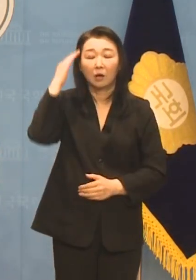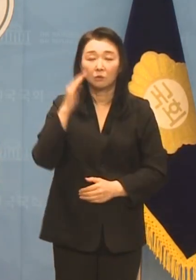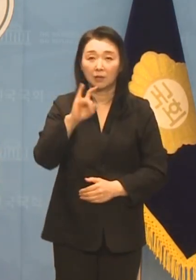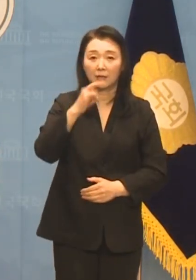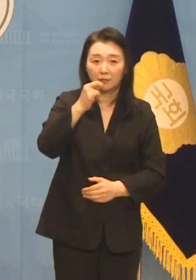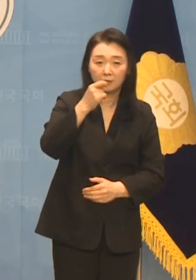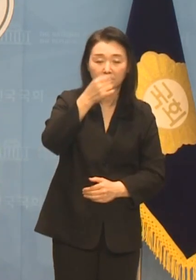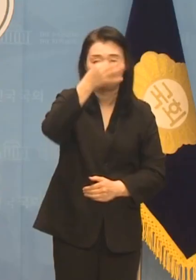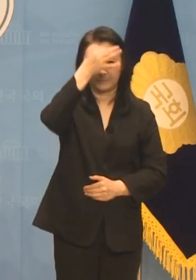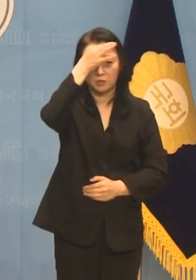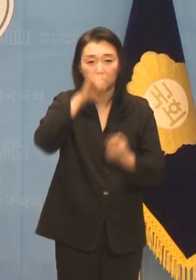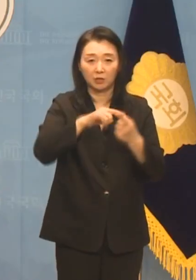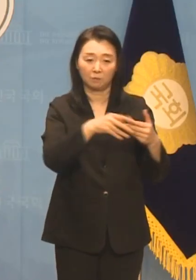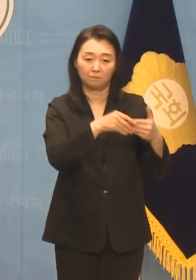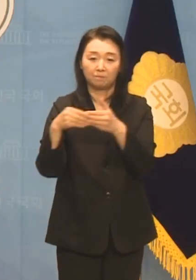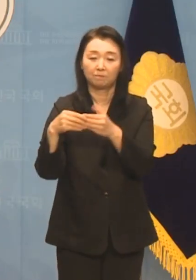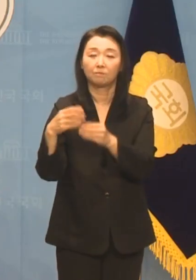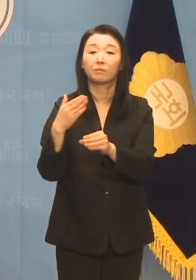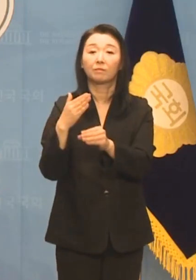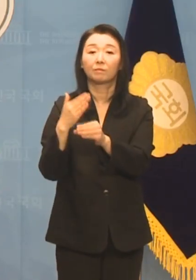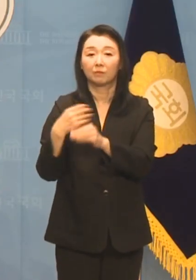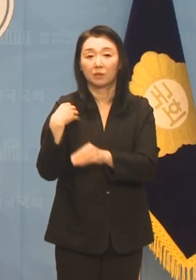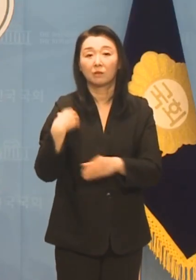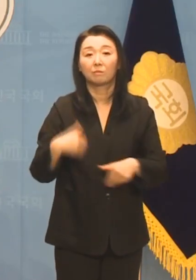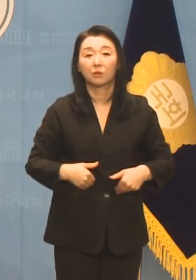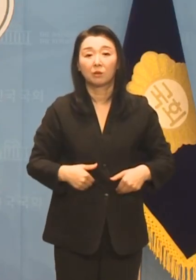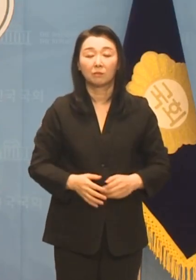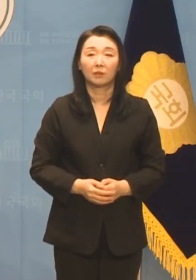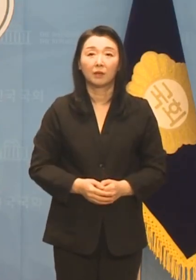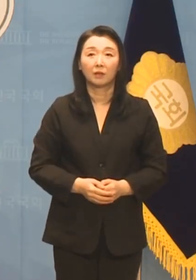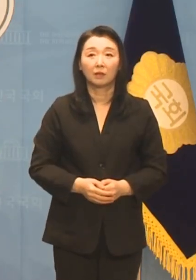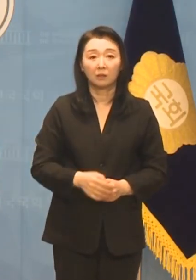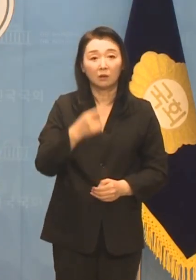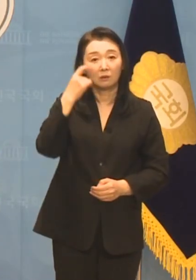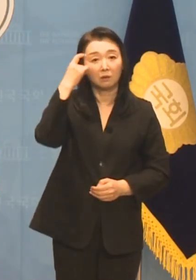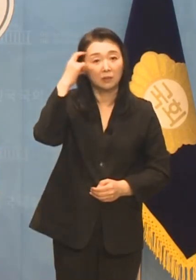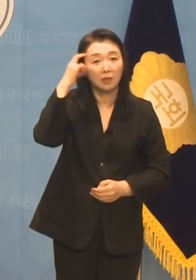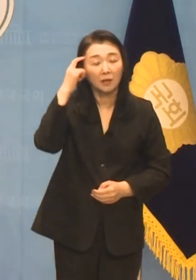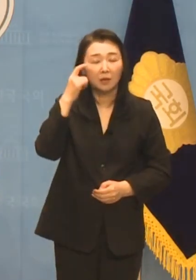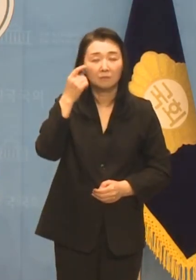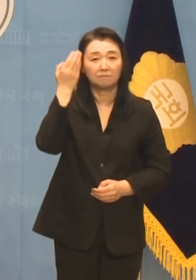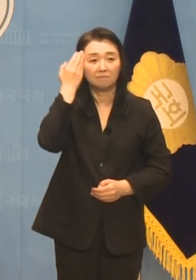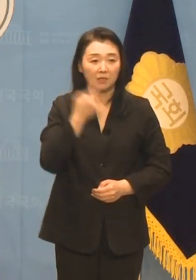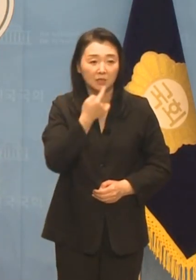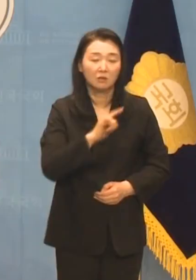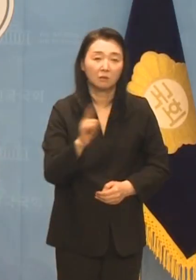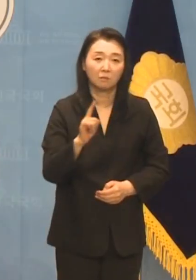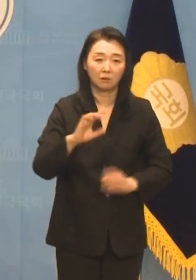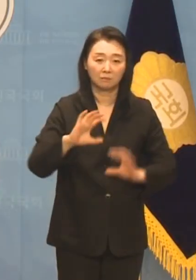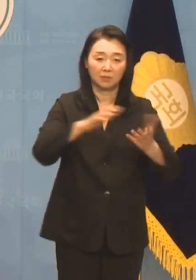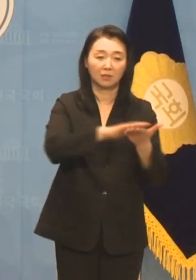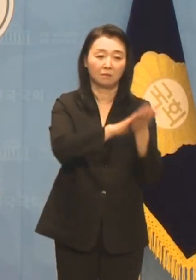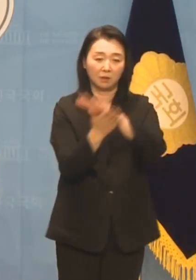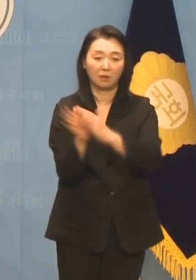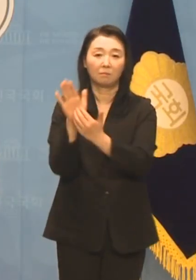합니다. 어떤 사상, 이념도 시대의 변화를 막지